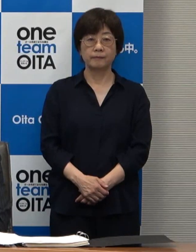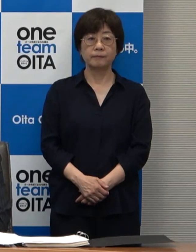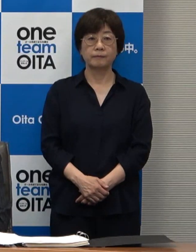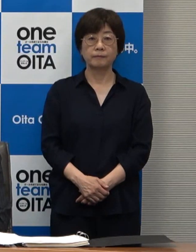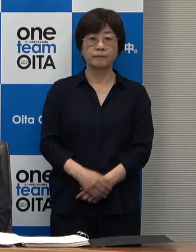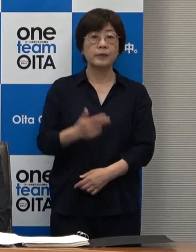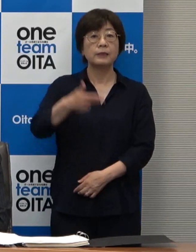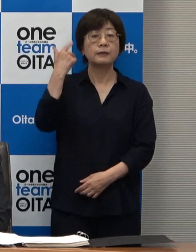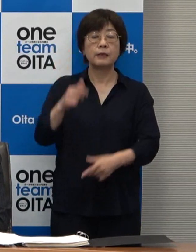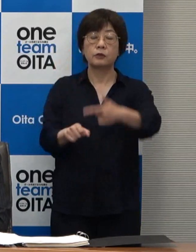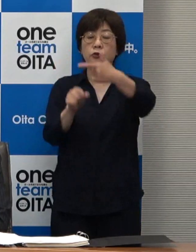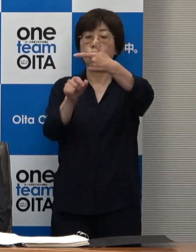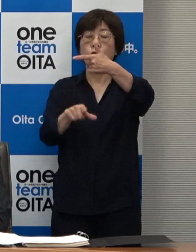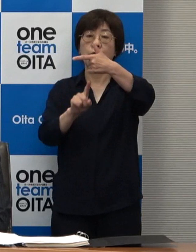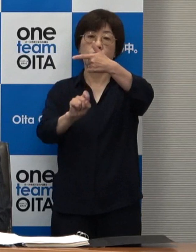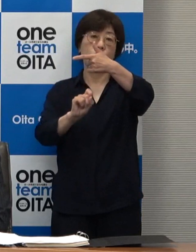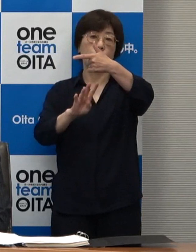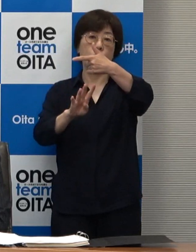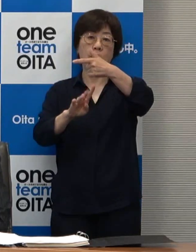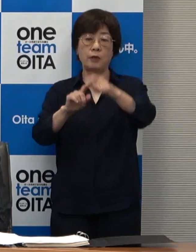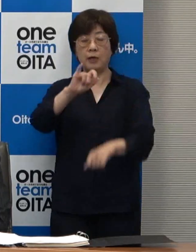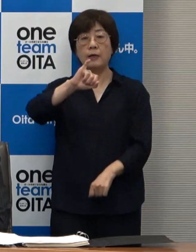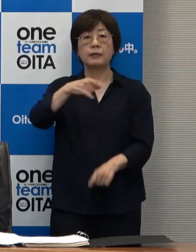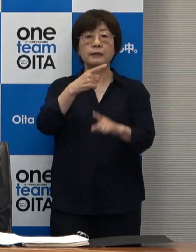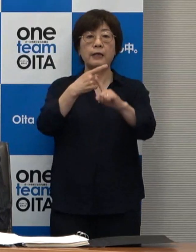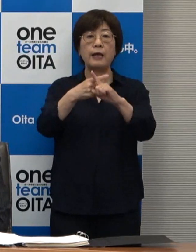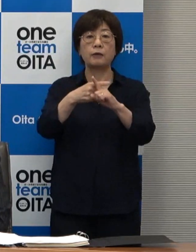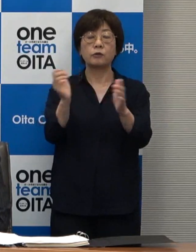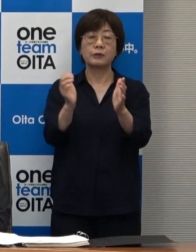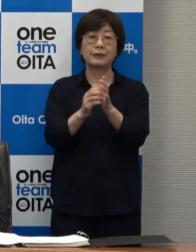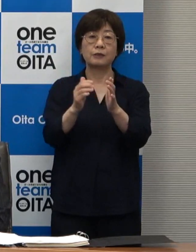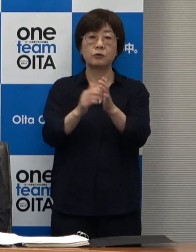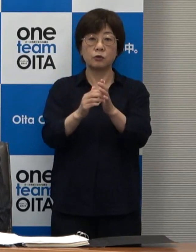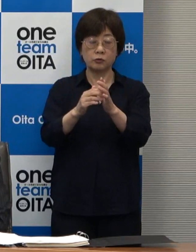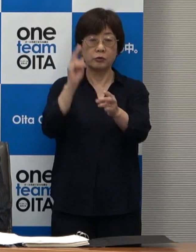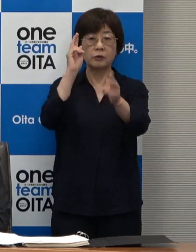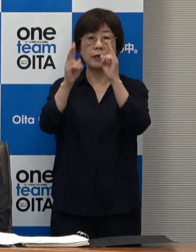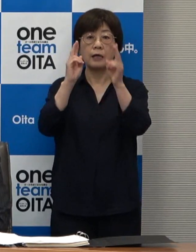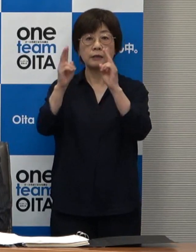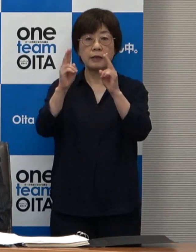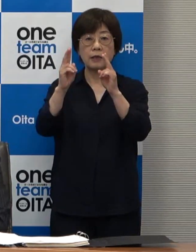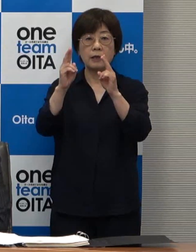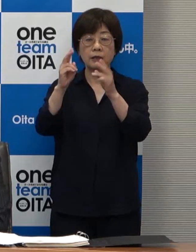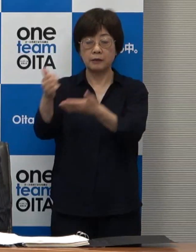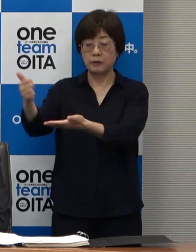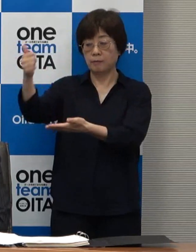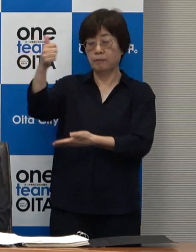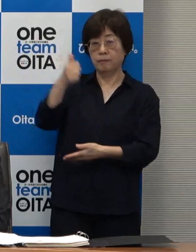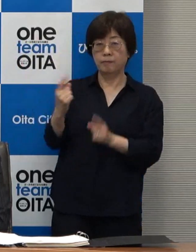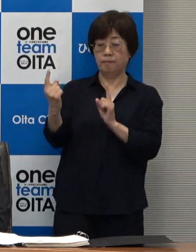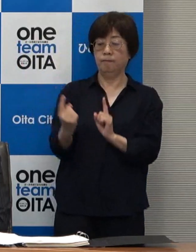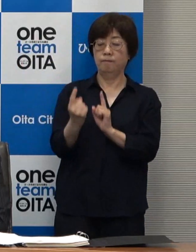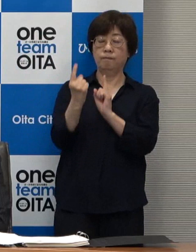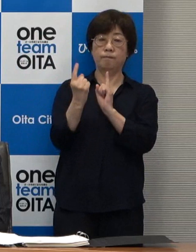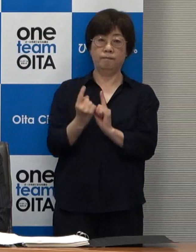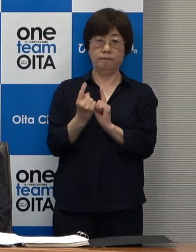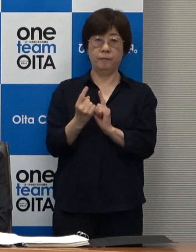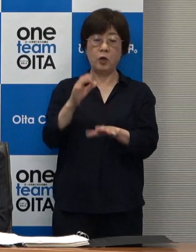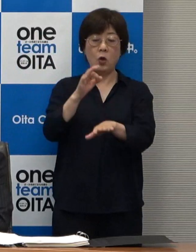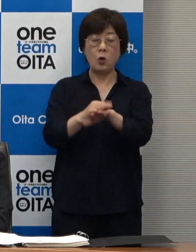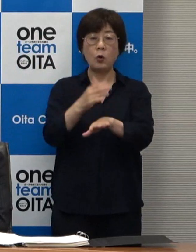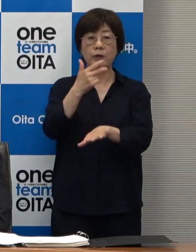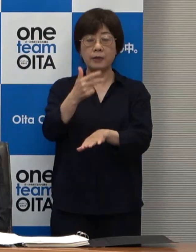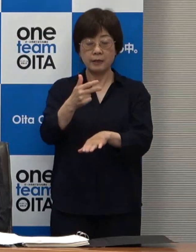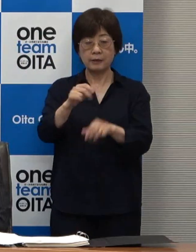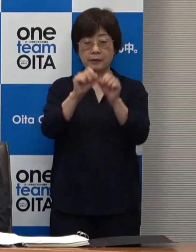先週6月14日に JX 金属株式会社の林社長にお越しいただいて、大分市関